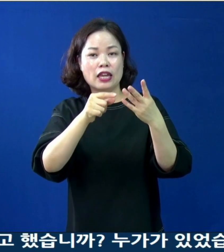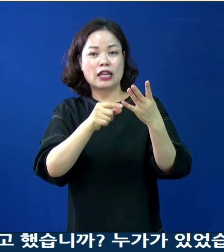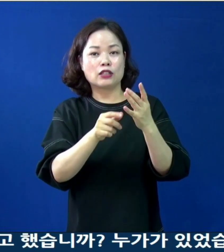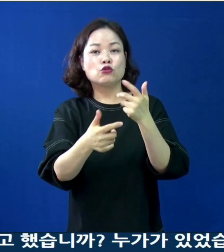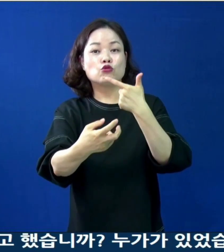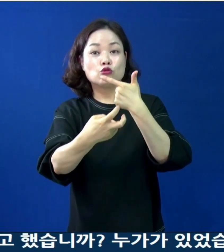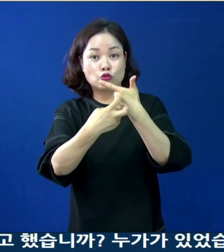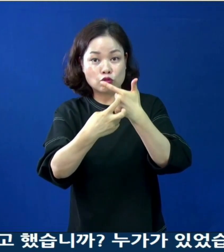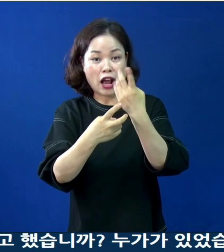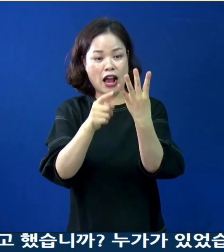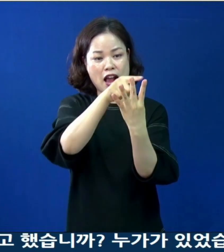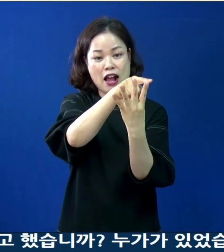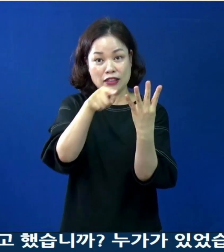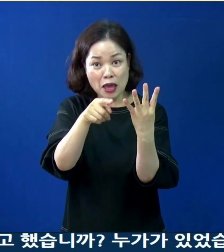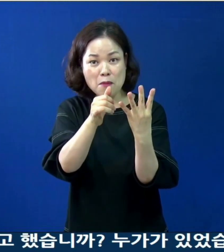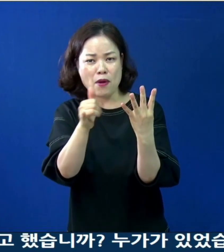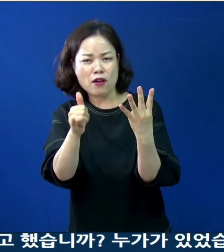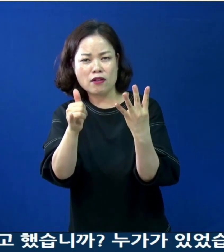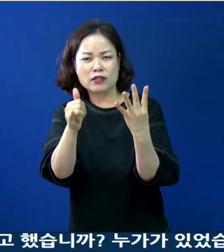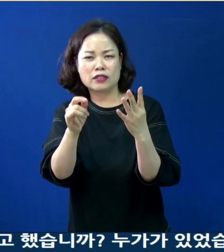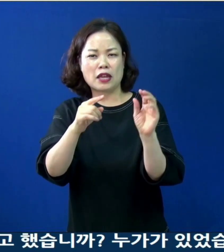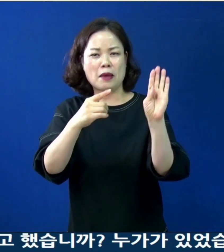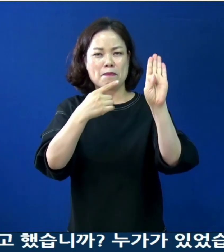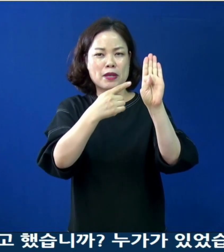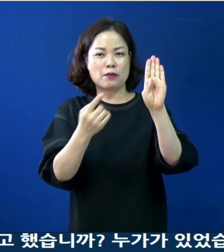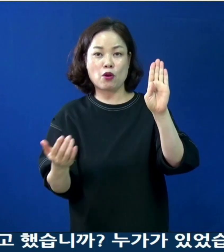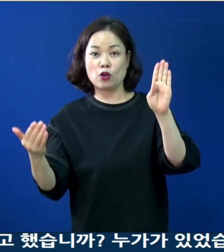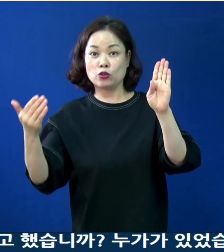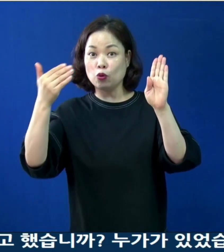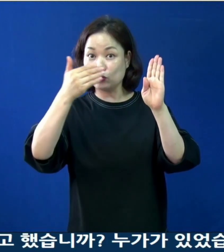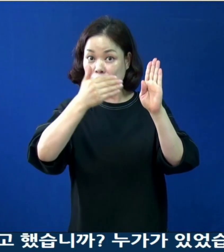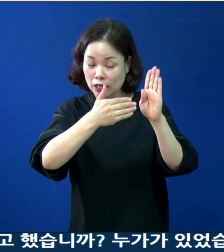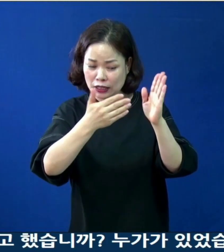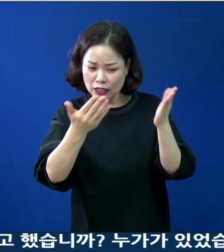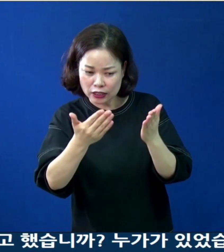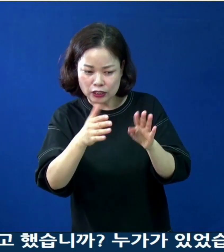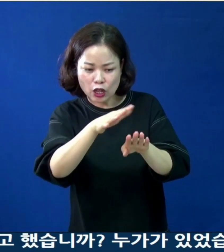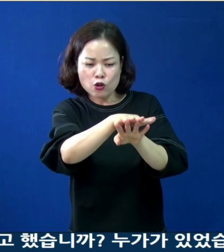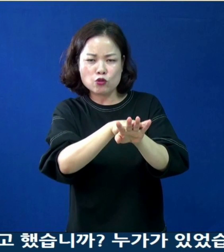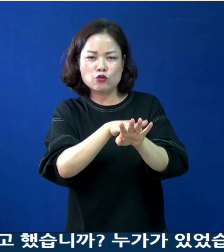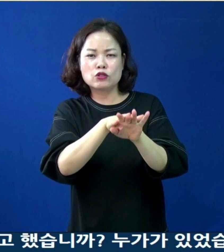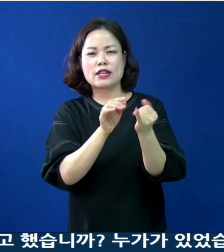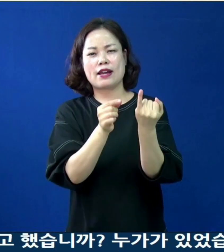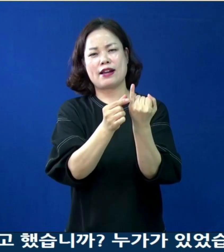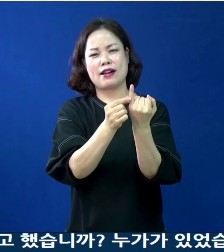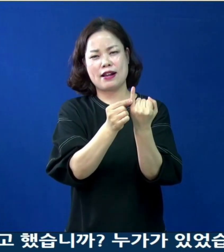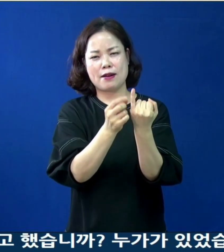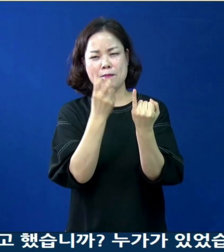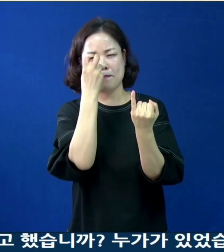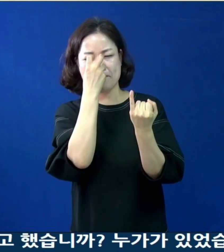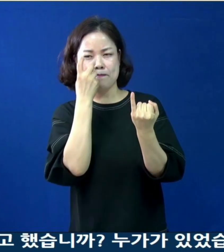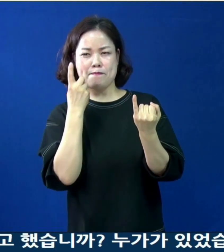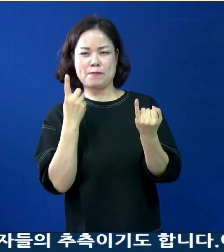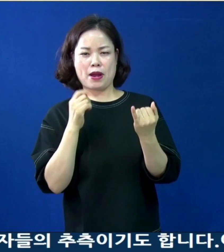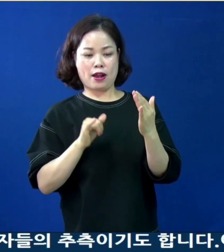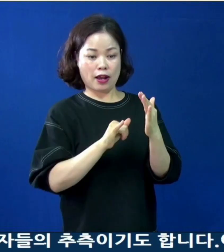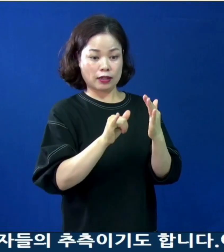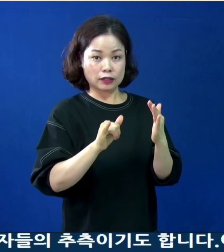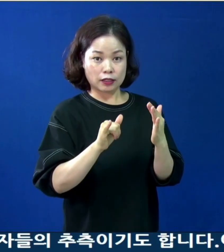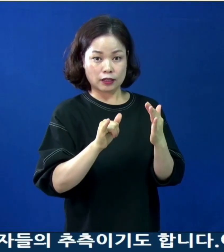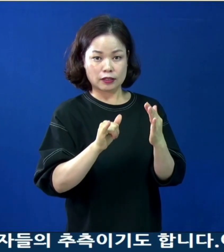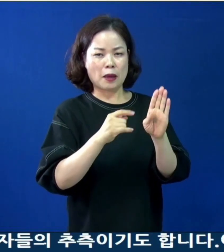4명이 빌립보에 도착한 거죠. 우리가 빌립보에서 본 사건대로 루디아 가정을 만나고 간수를 만나서 빌립보